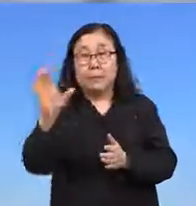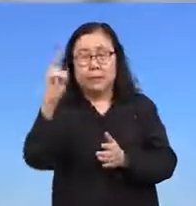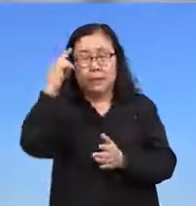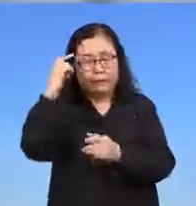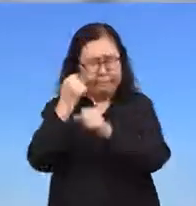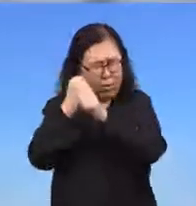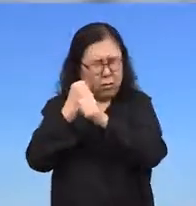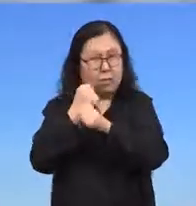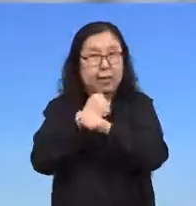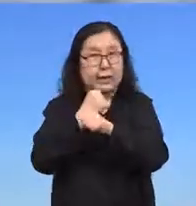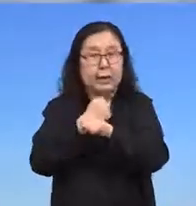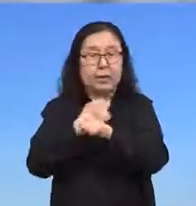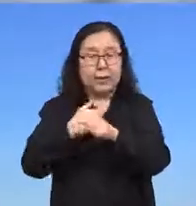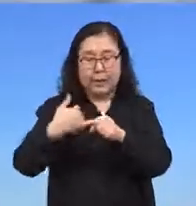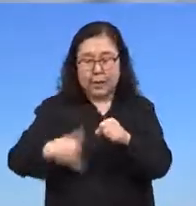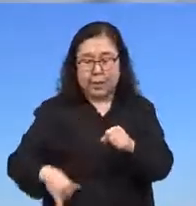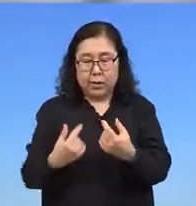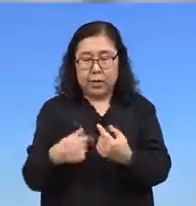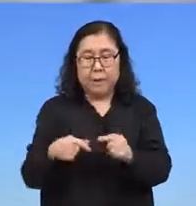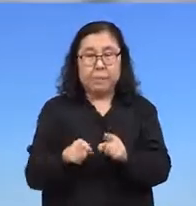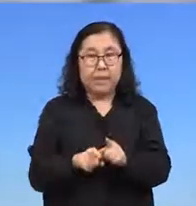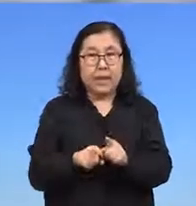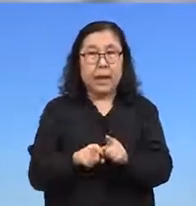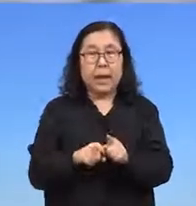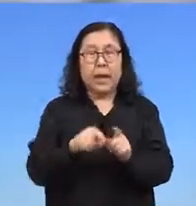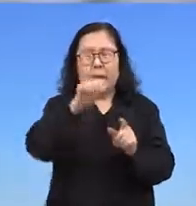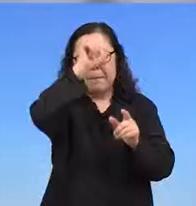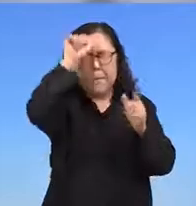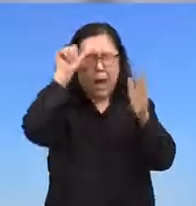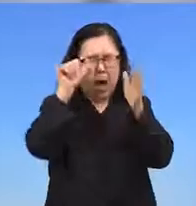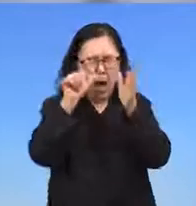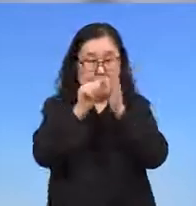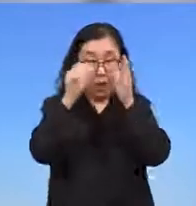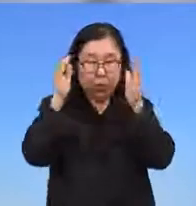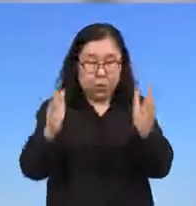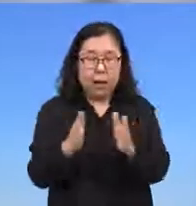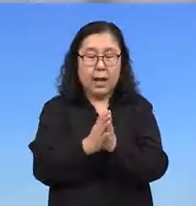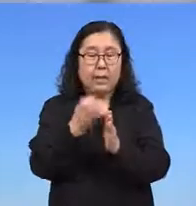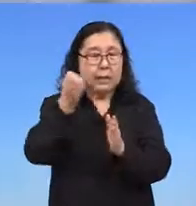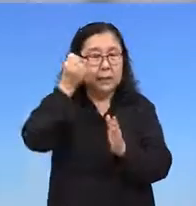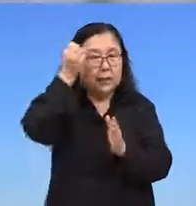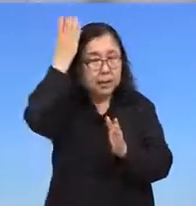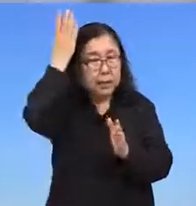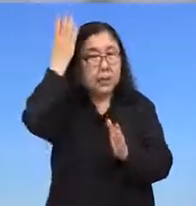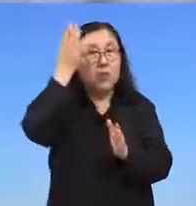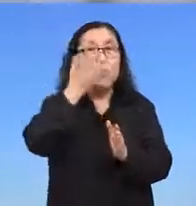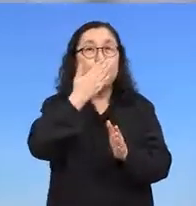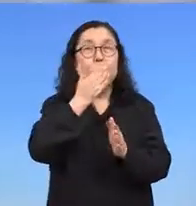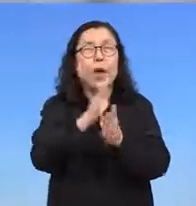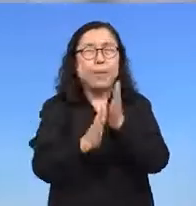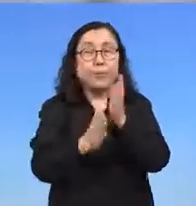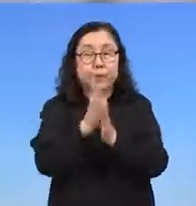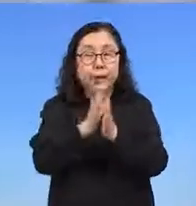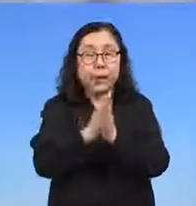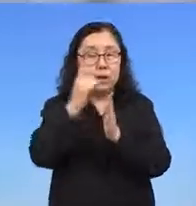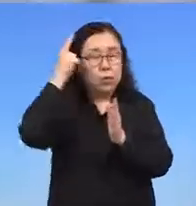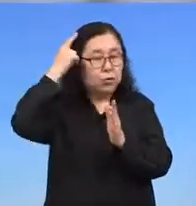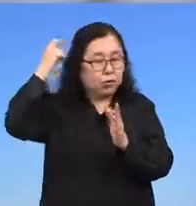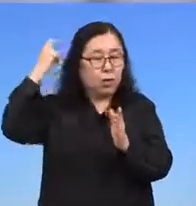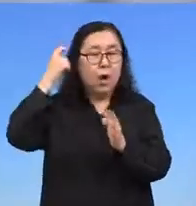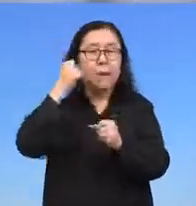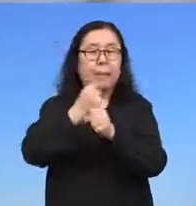성탄절을 연구하셔야 돼요. 우리 아이들과 자녀들과 더불어 평생에 잊혀지지 않는 가족 간의 추억을